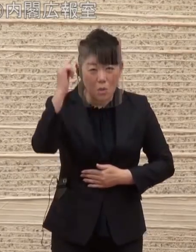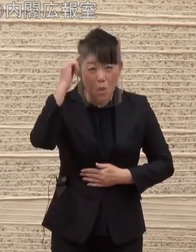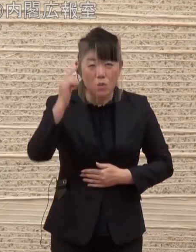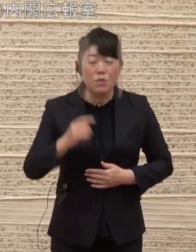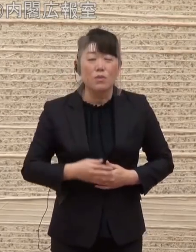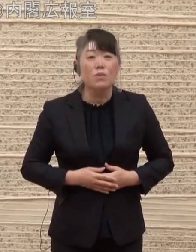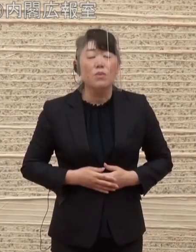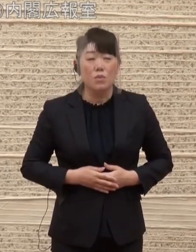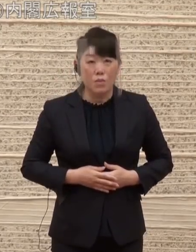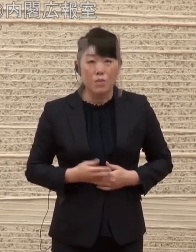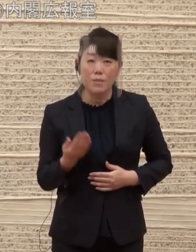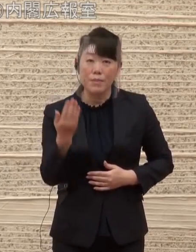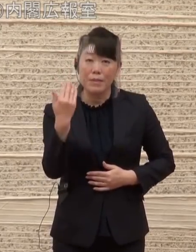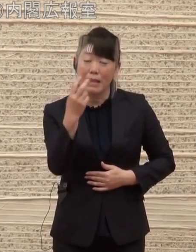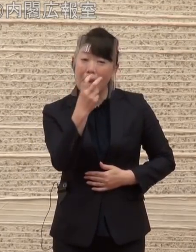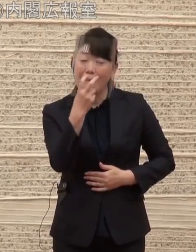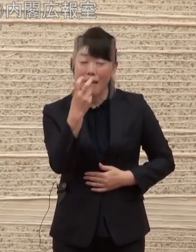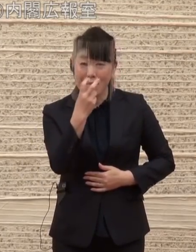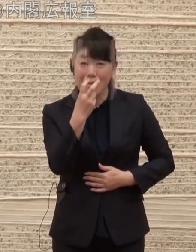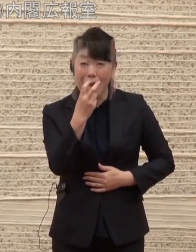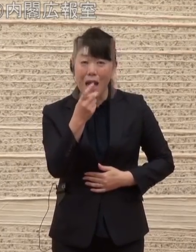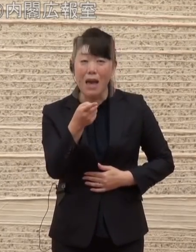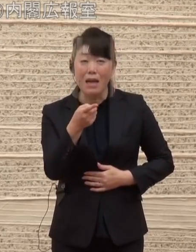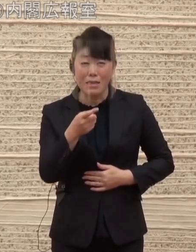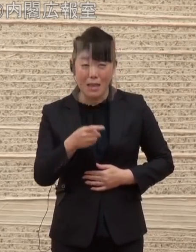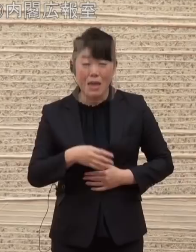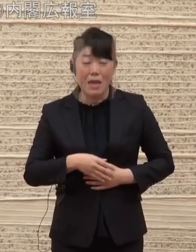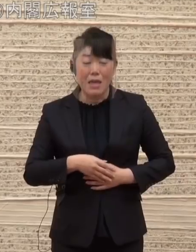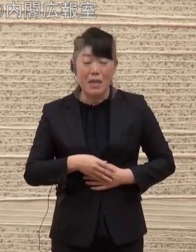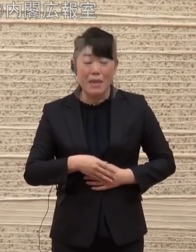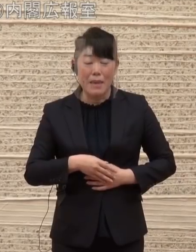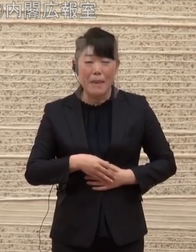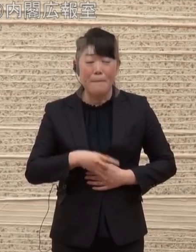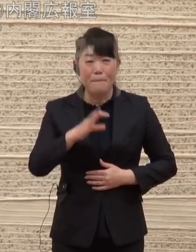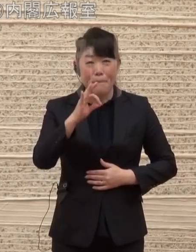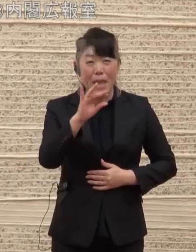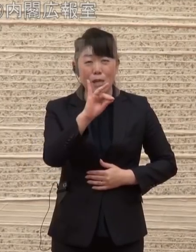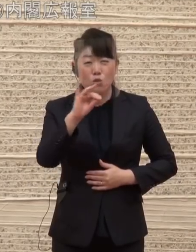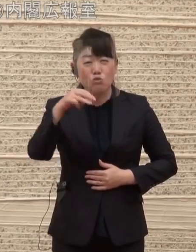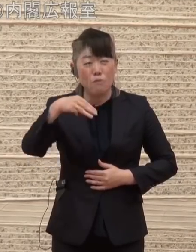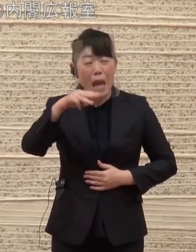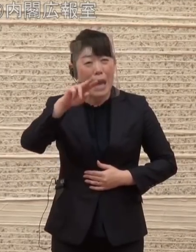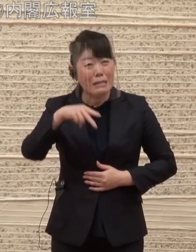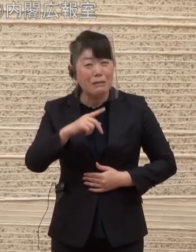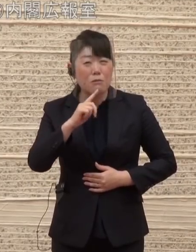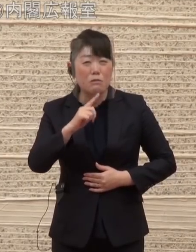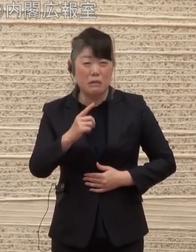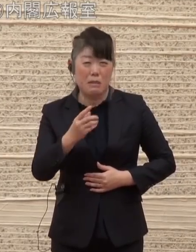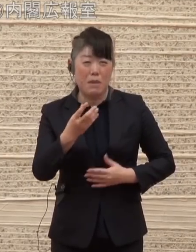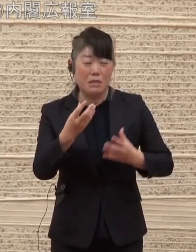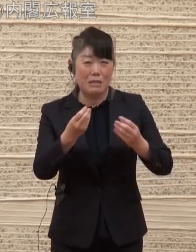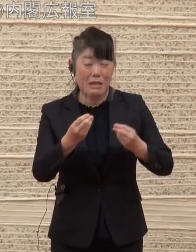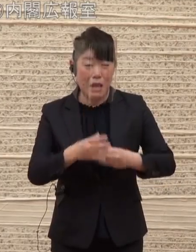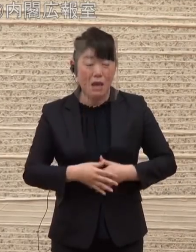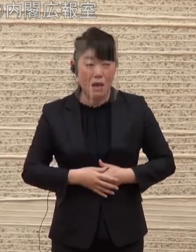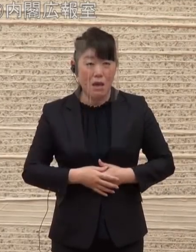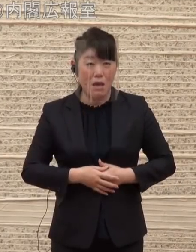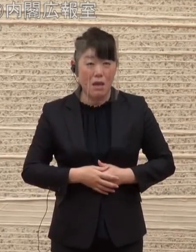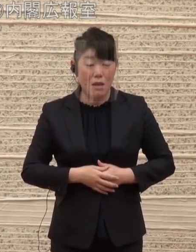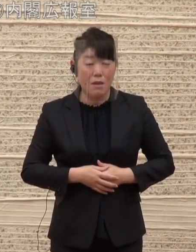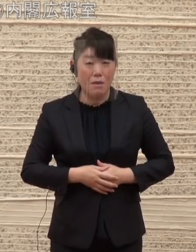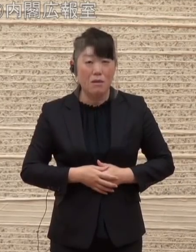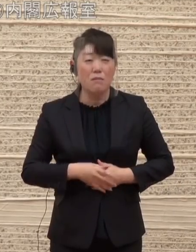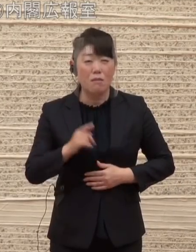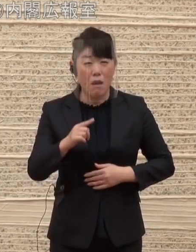あの検査のことで目つまりという言葉おっしゃっていましたけどもそれにも通じる何か問題があるのではないか